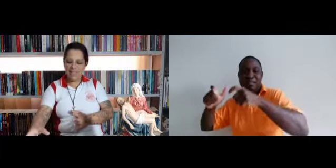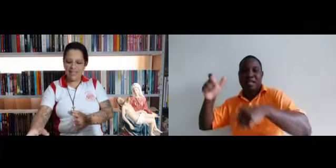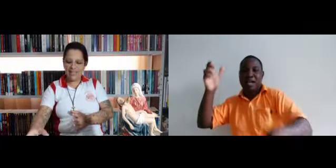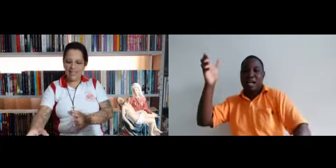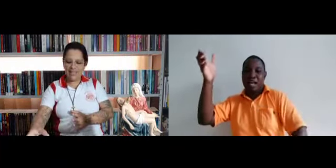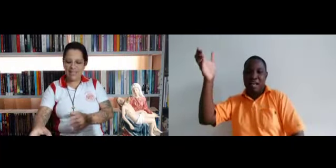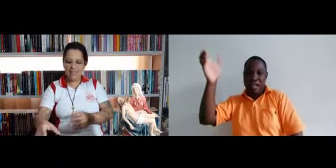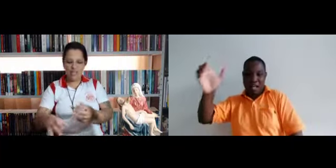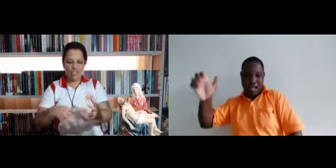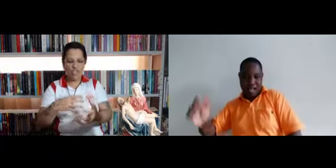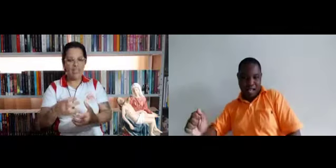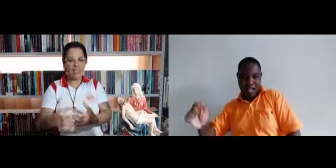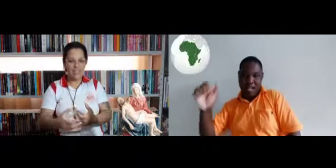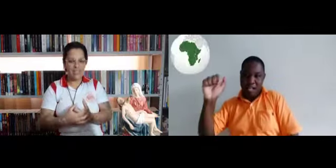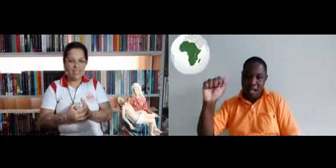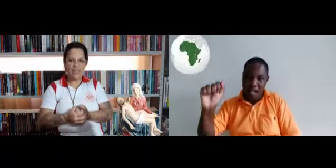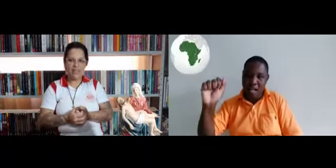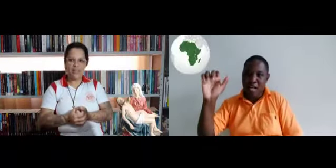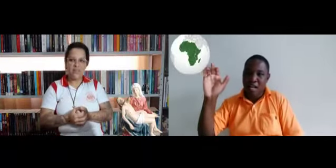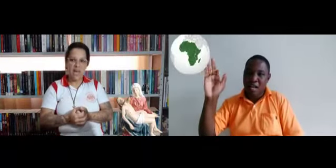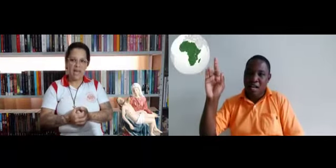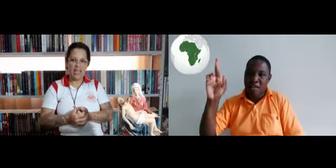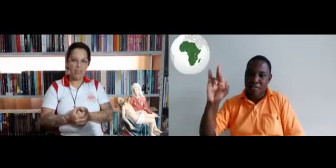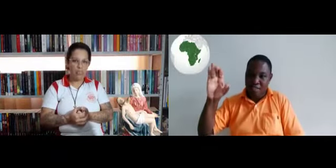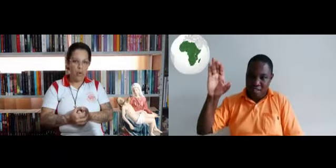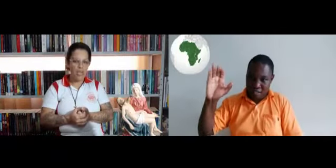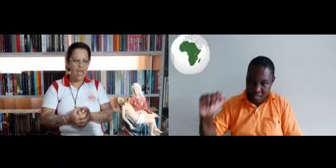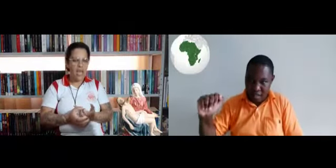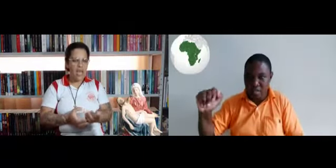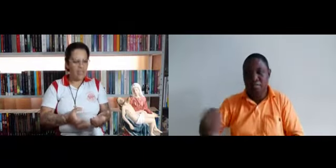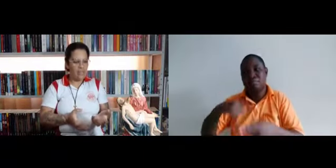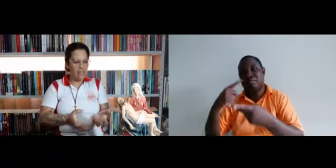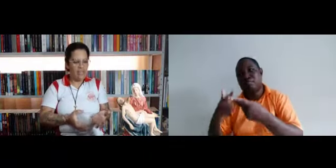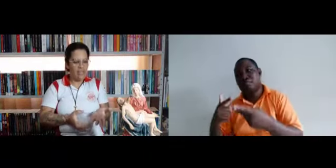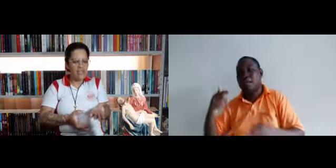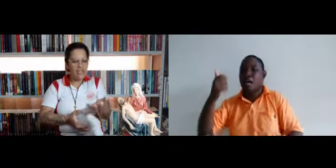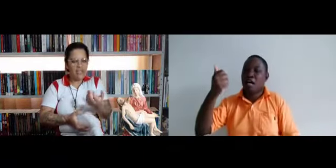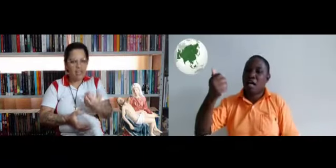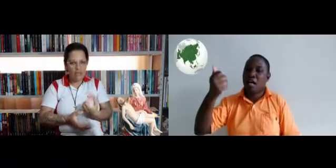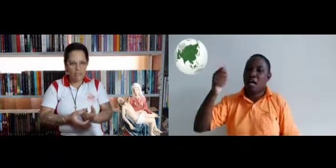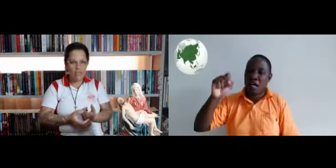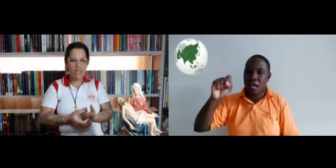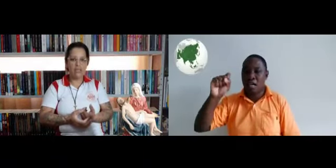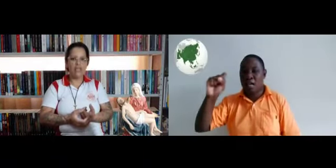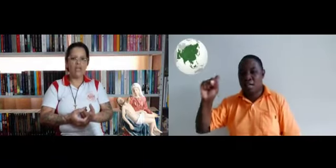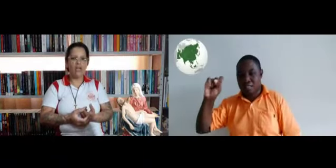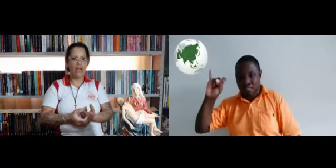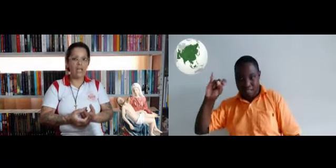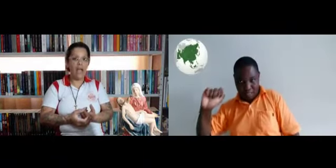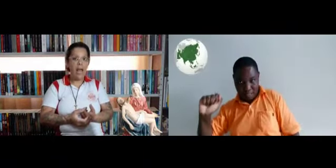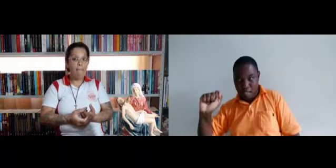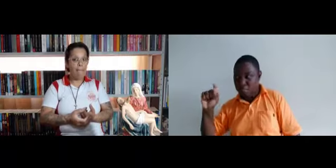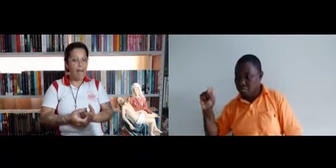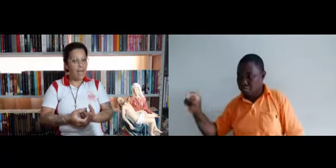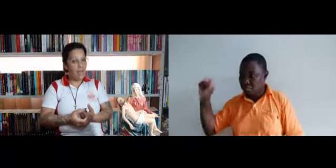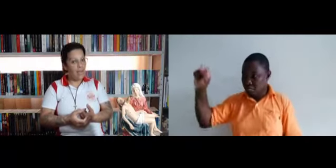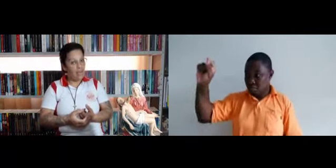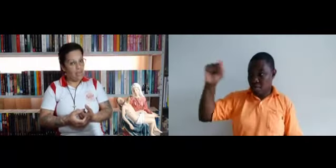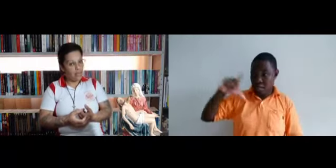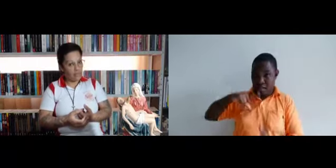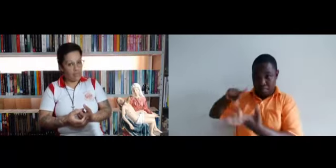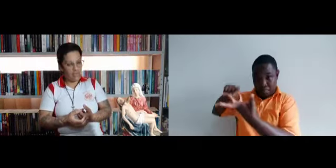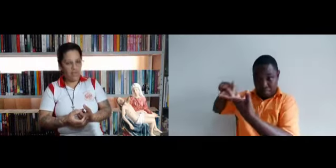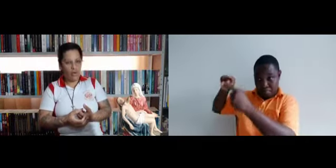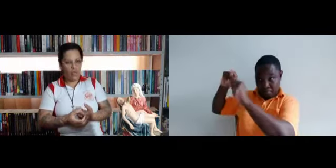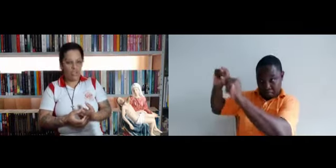das medidas, né, que Bismarck impõe é justamente a cessão da Alsácia-Lorena para